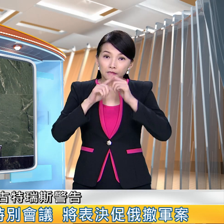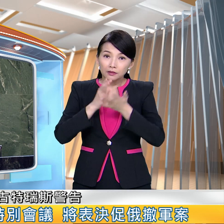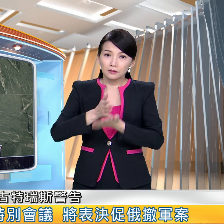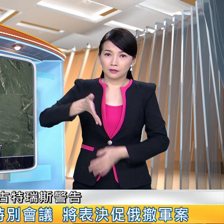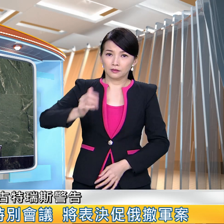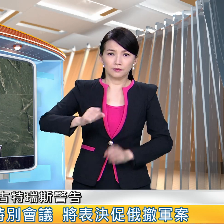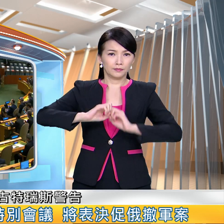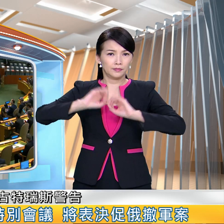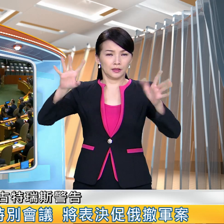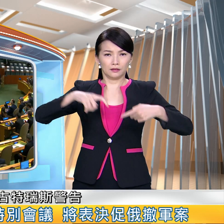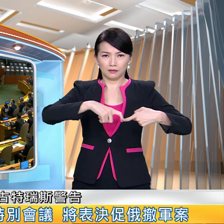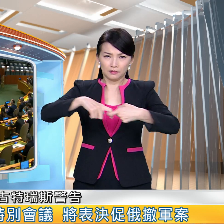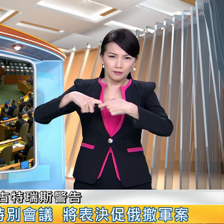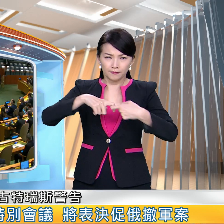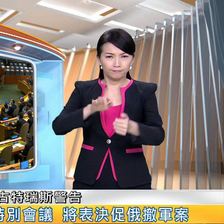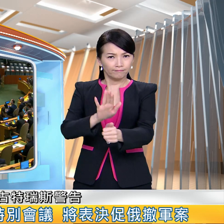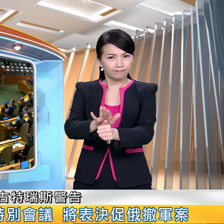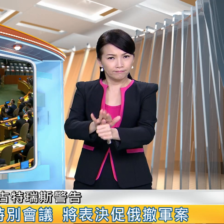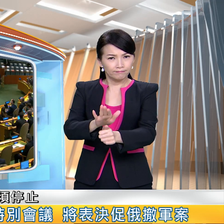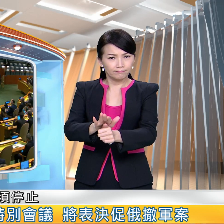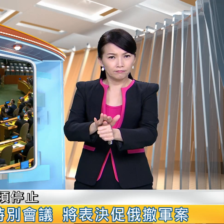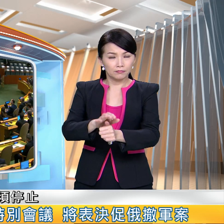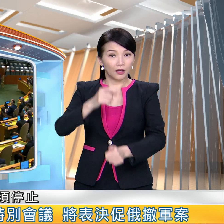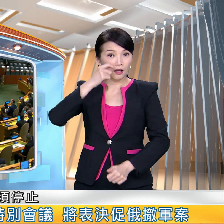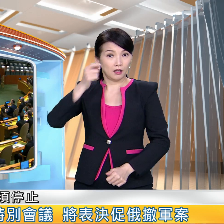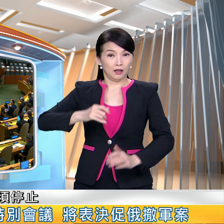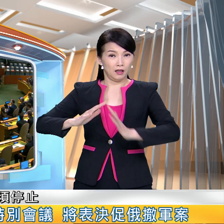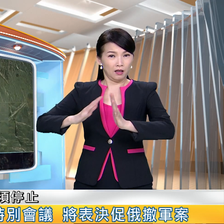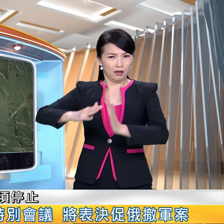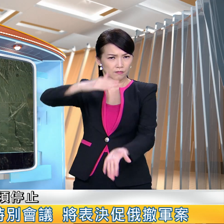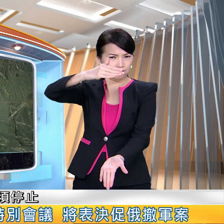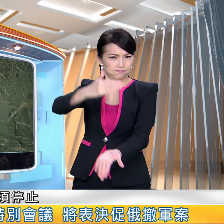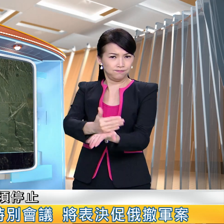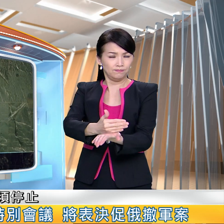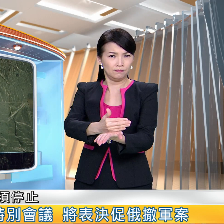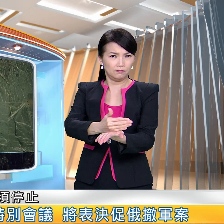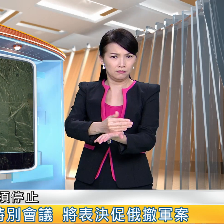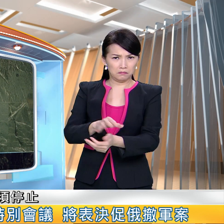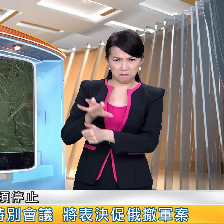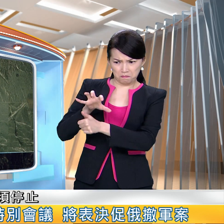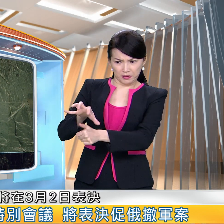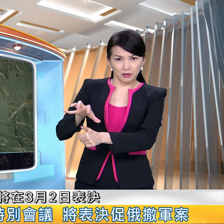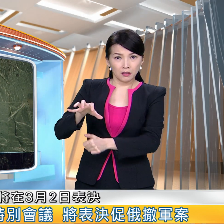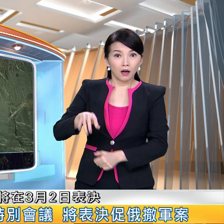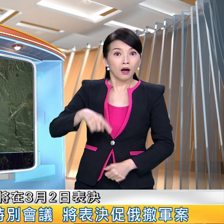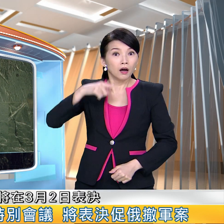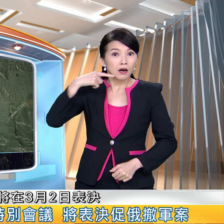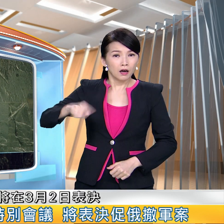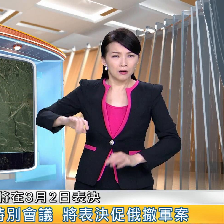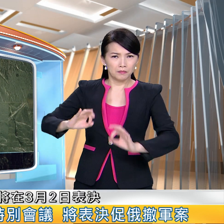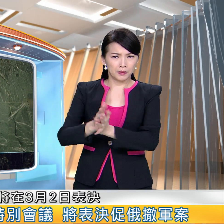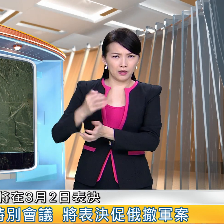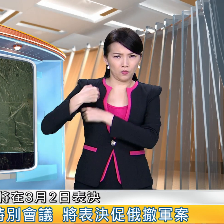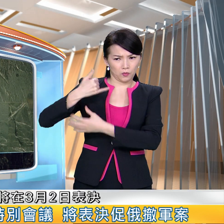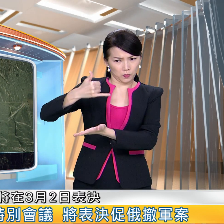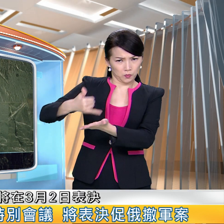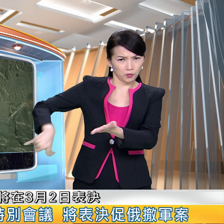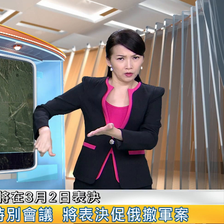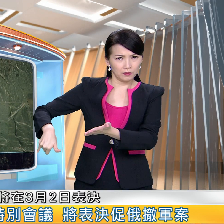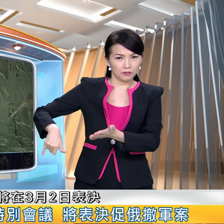长古特瑞斯警告，乌克兰战事必须停止。100多国代表将在3月2日